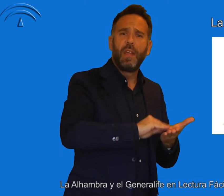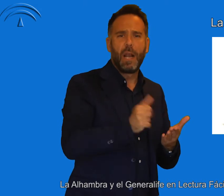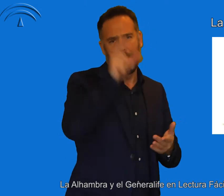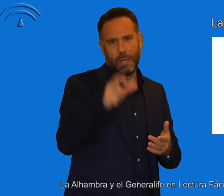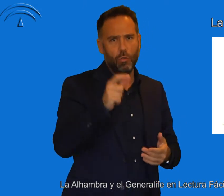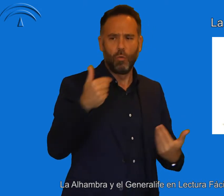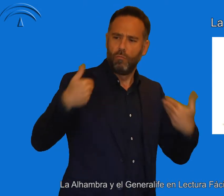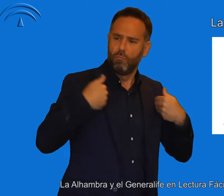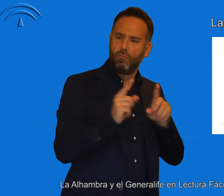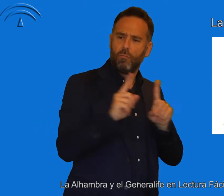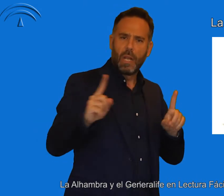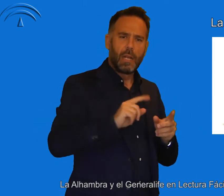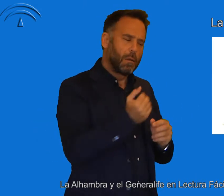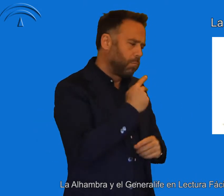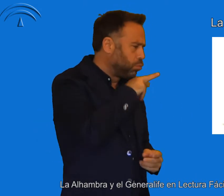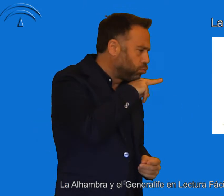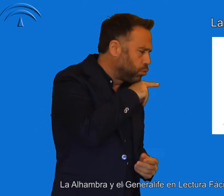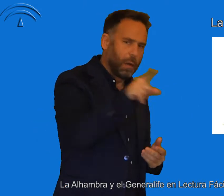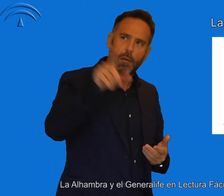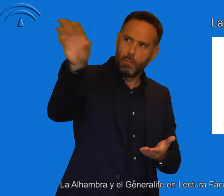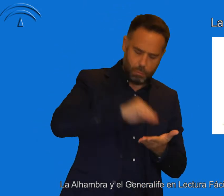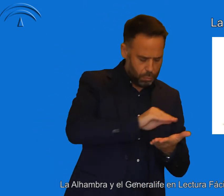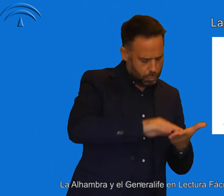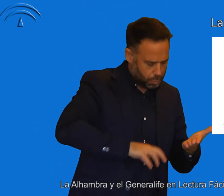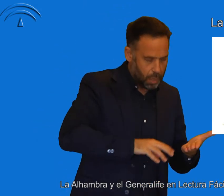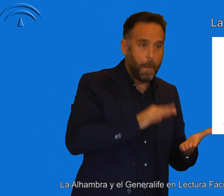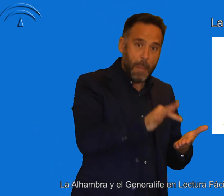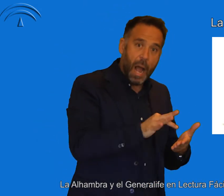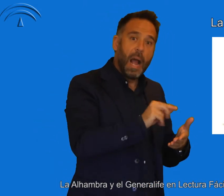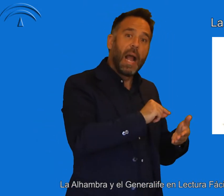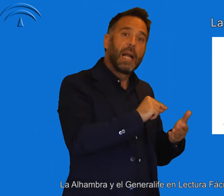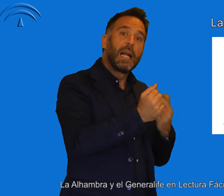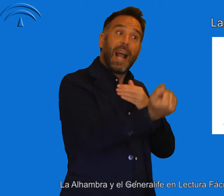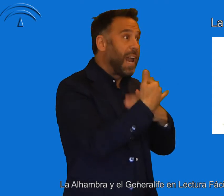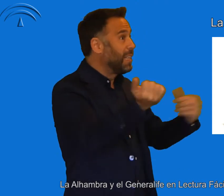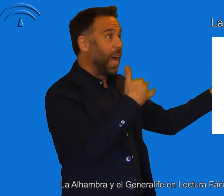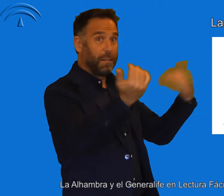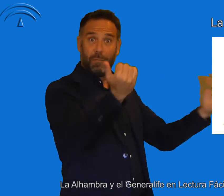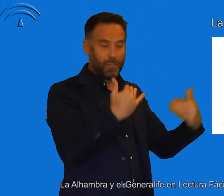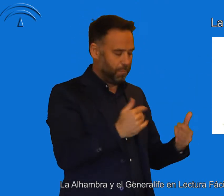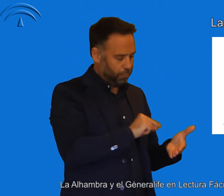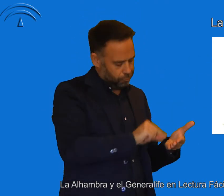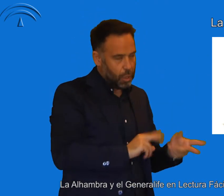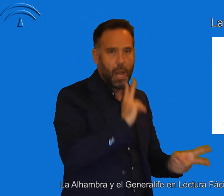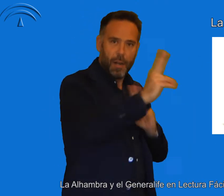oficina del secretario del Estado, los escribanos recibían las cartas dirigidas al sultán y escribían